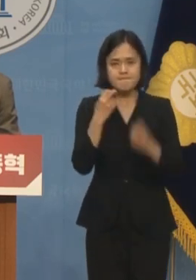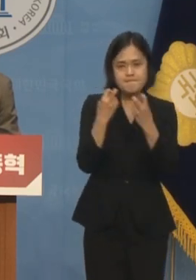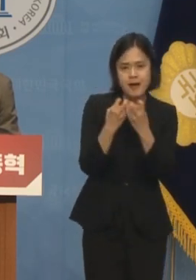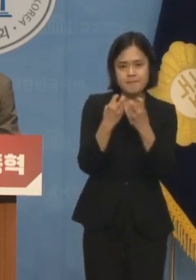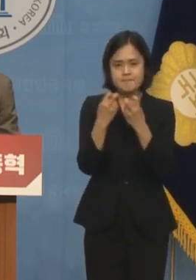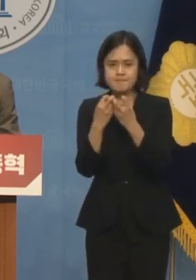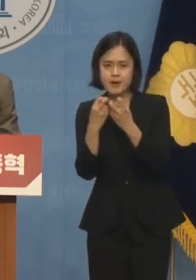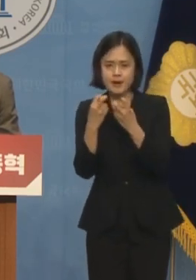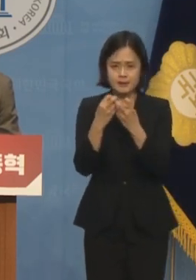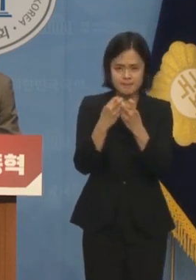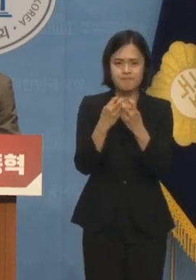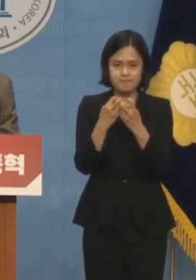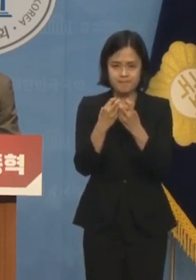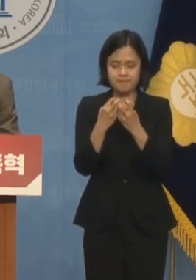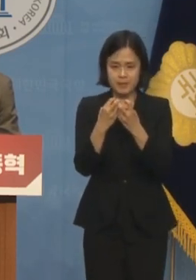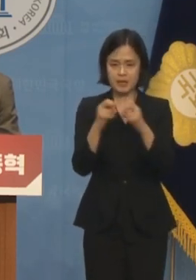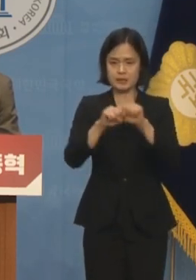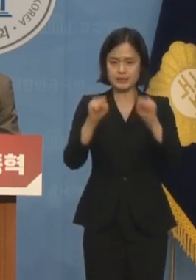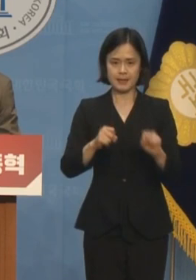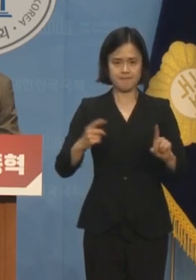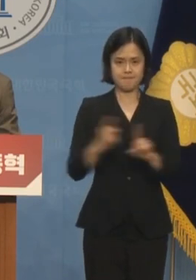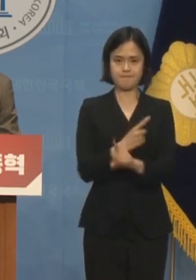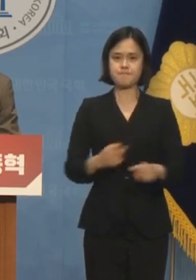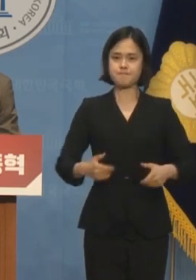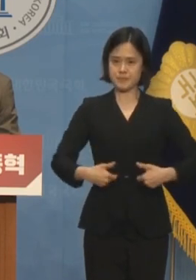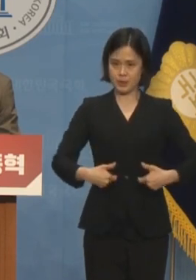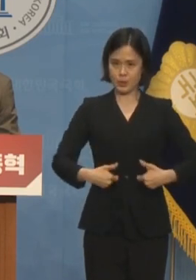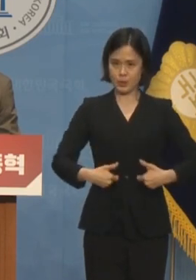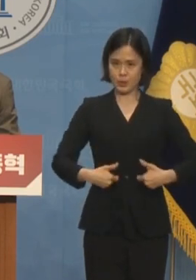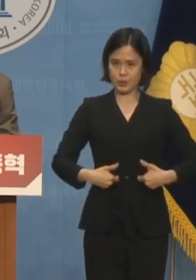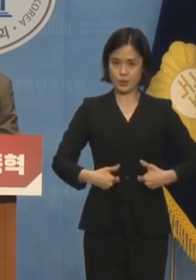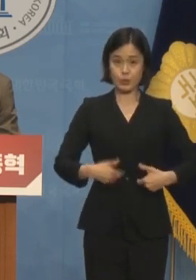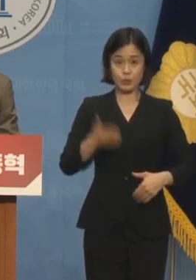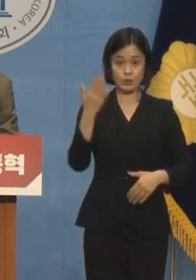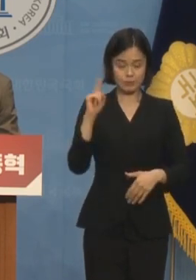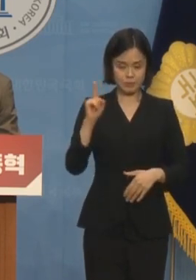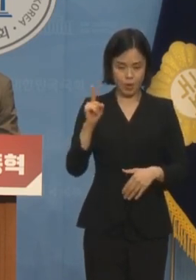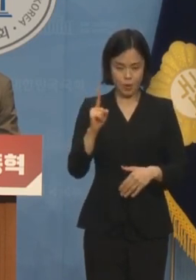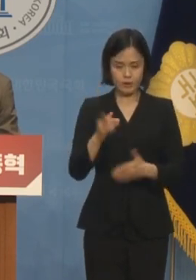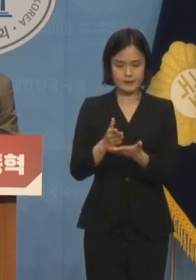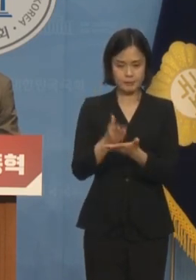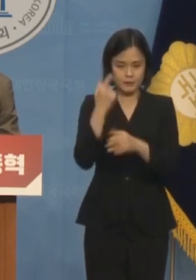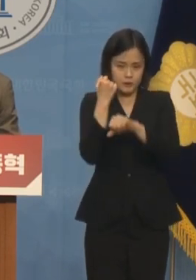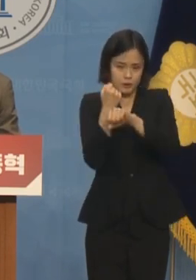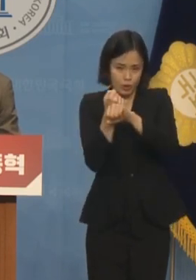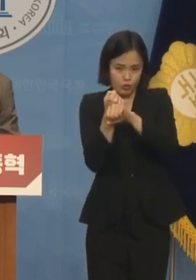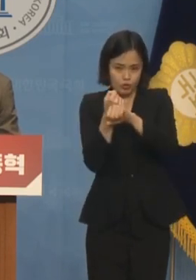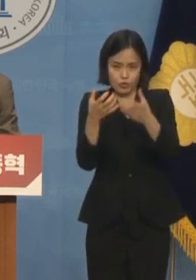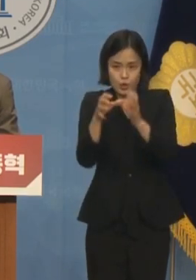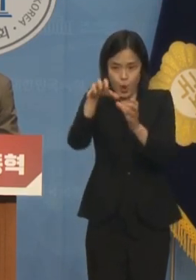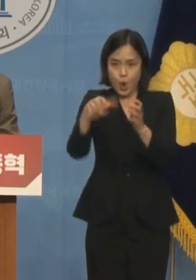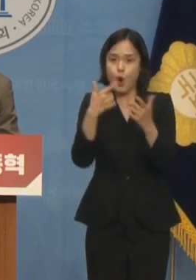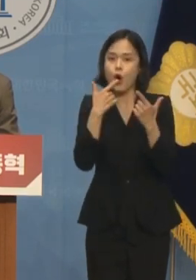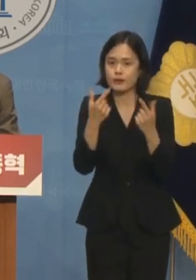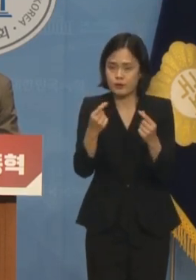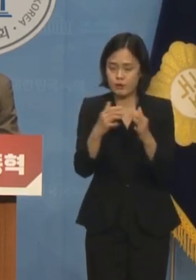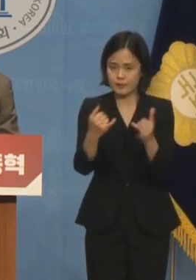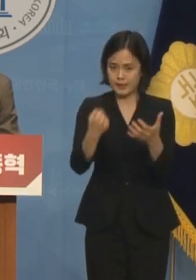합니다. 싱크탱크인 여의도 연구원이 예전의 명성을 되찾을 수 있도록 혁신해야